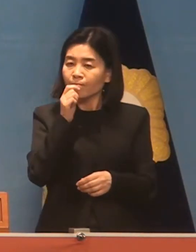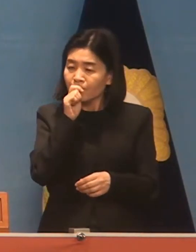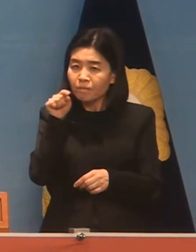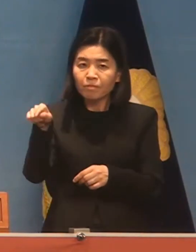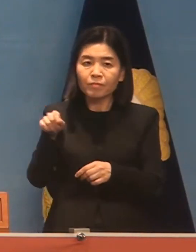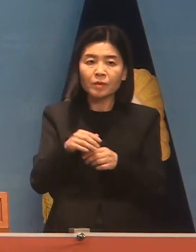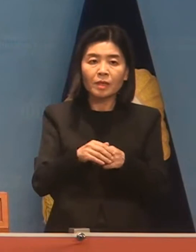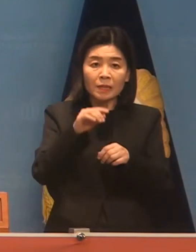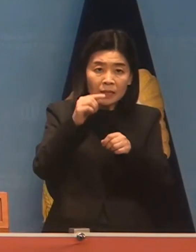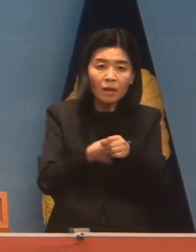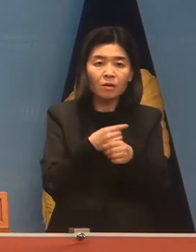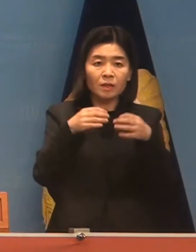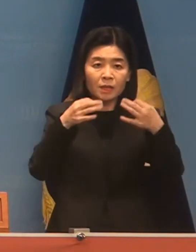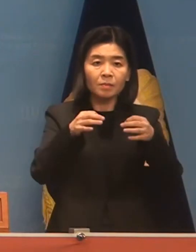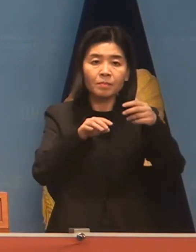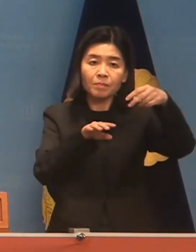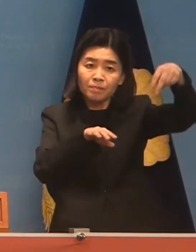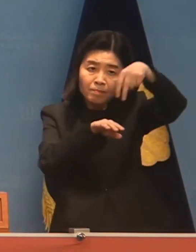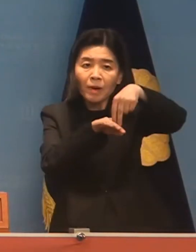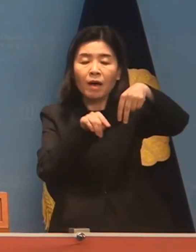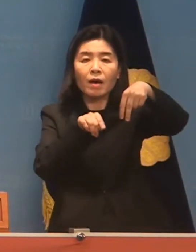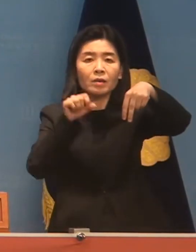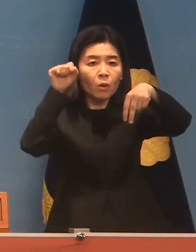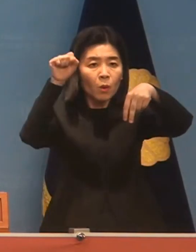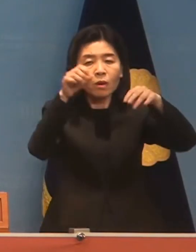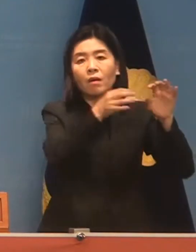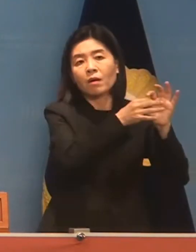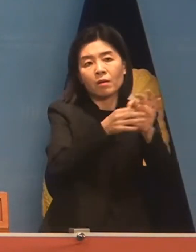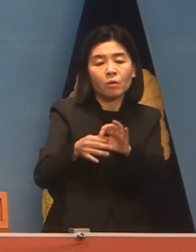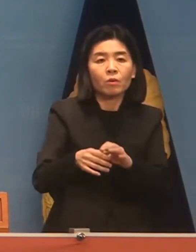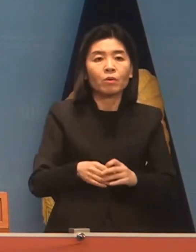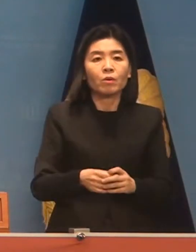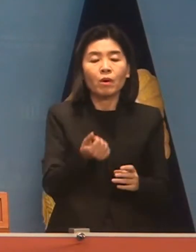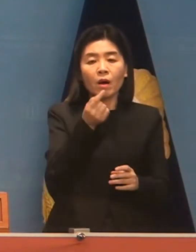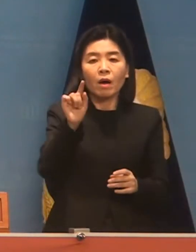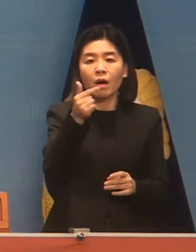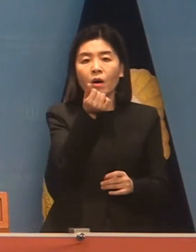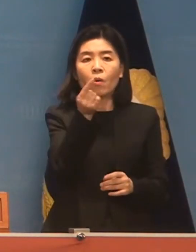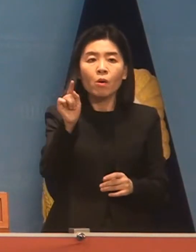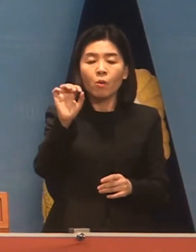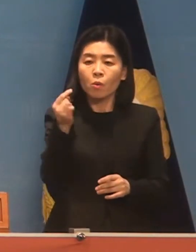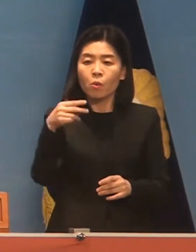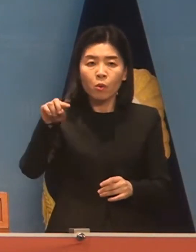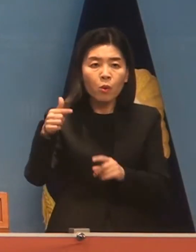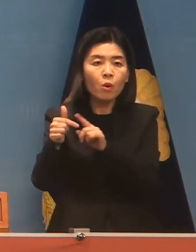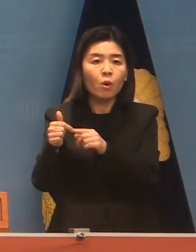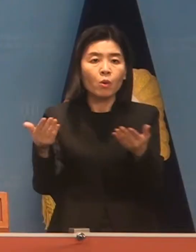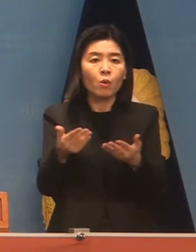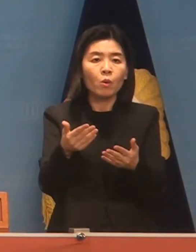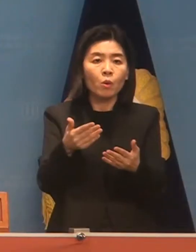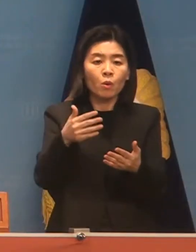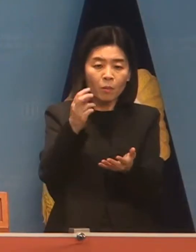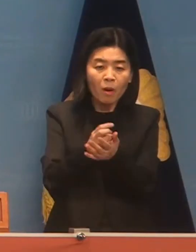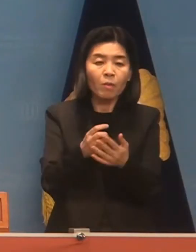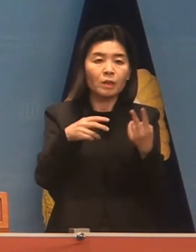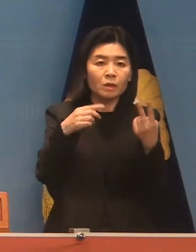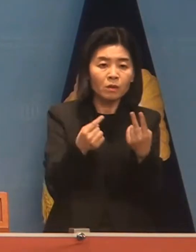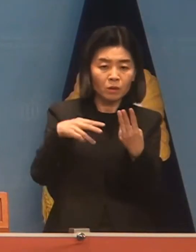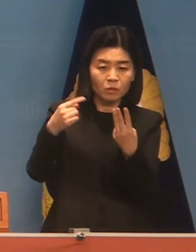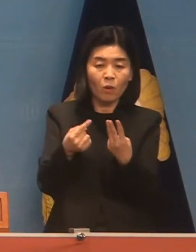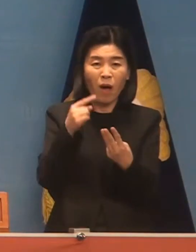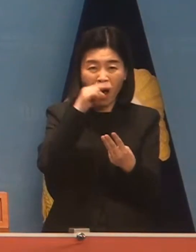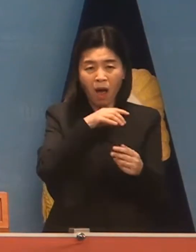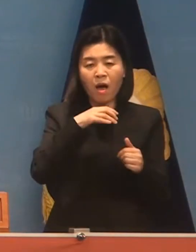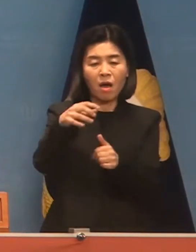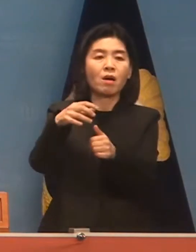지회장의 고공농성이 지금까지 이어지고 있습니다. 하나오션은 노조법 이상조의 허점을 악용하여 노동자의